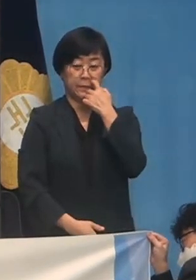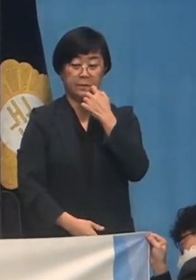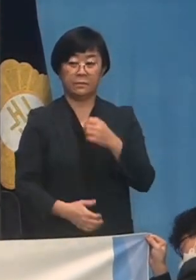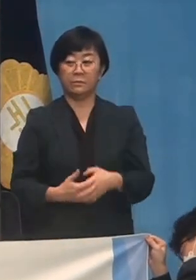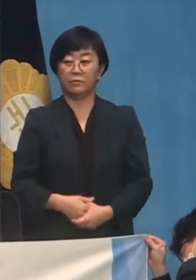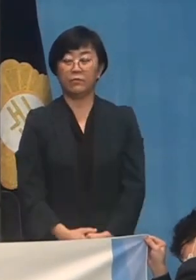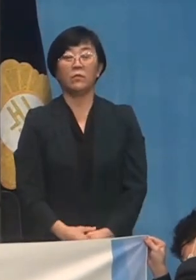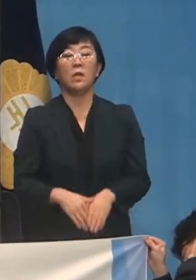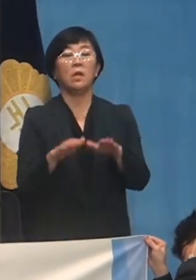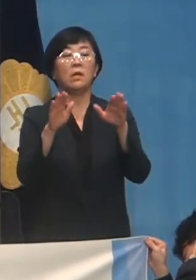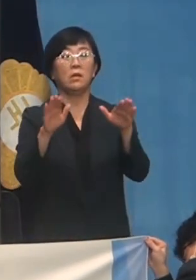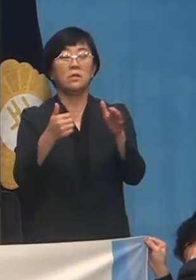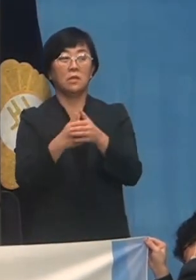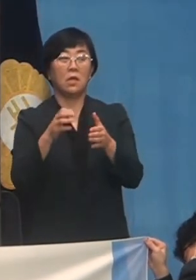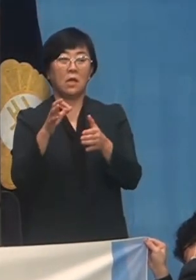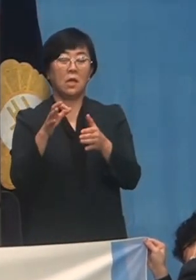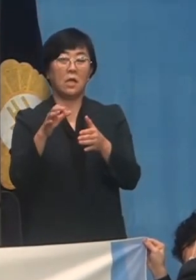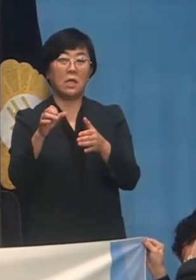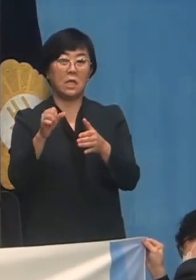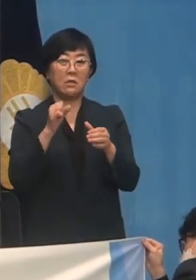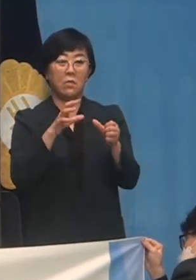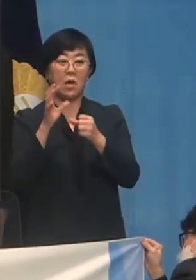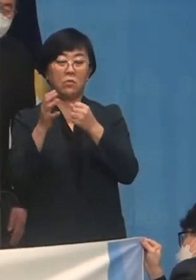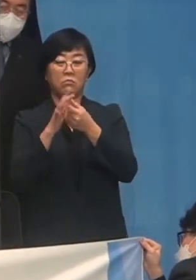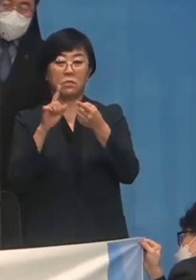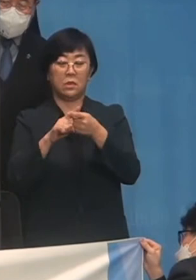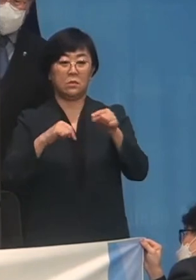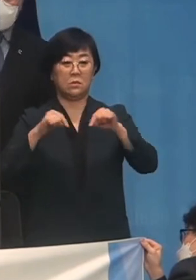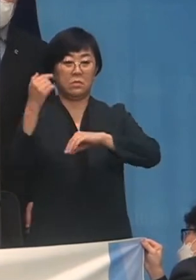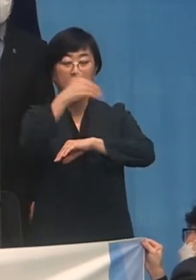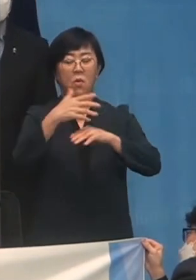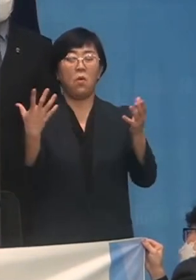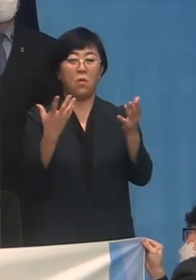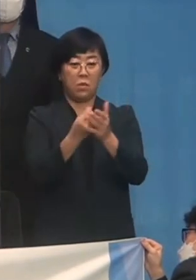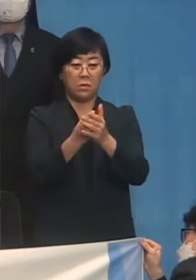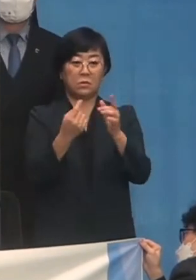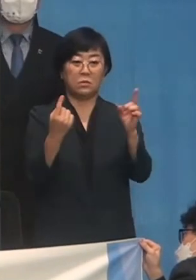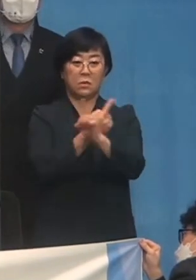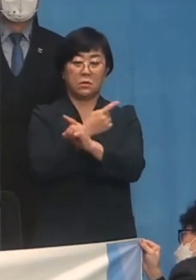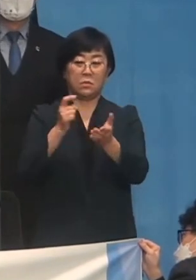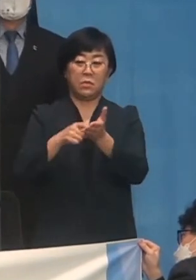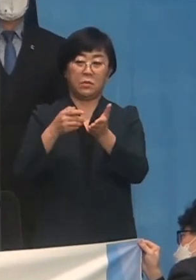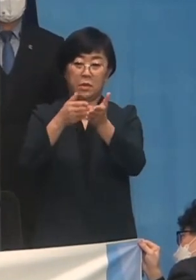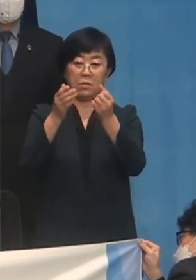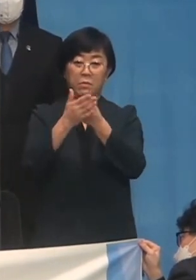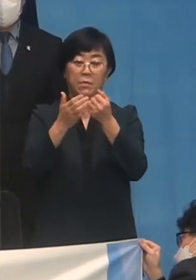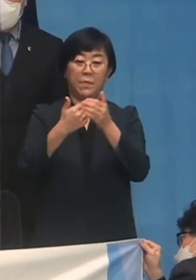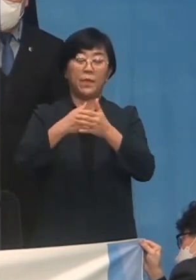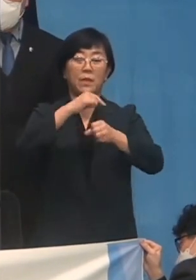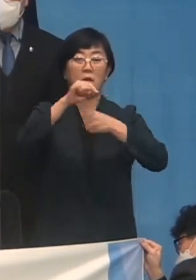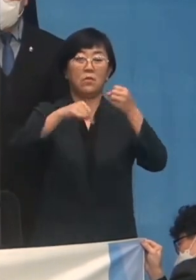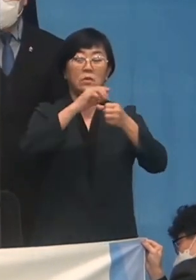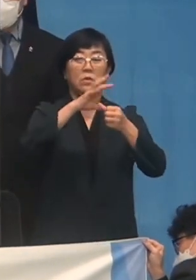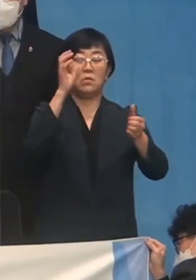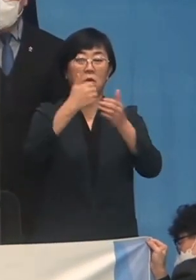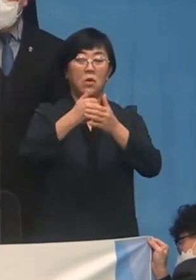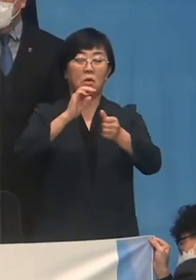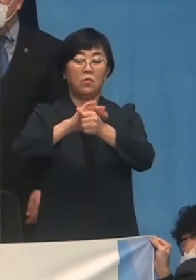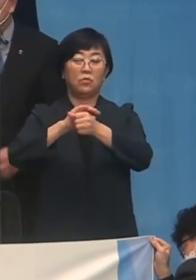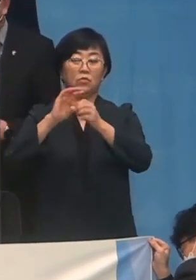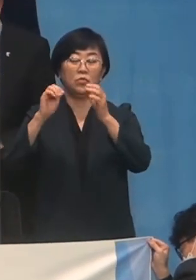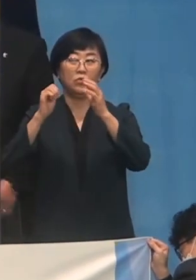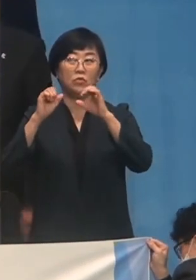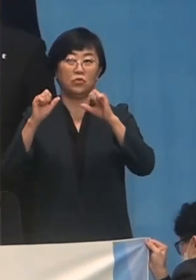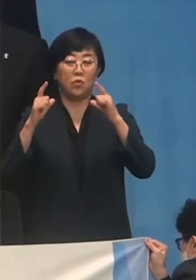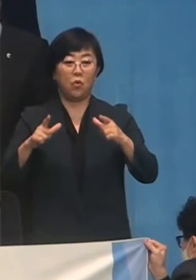그렇습니다. 현재의 에너지 전환 정책을 전면 수정할 것을 촉구하며 탈원전 정책으로 경북 도민이 받고